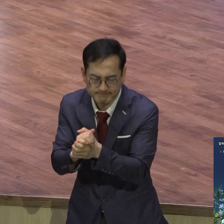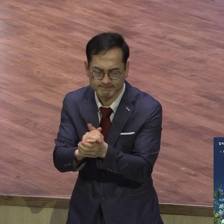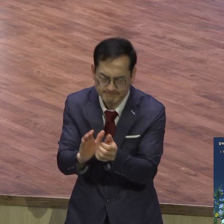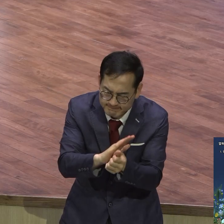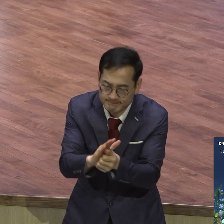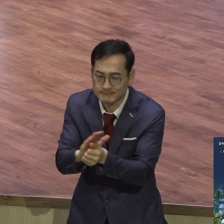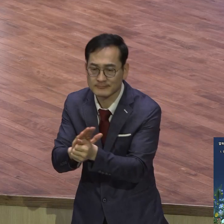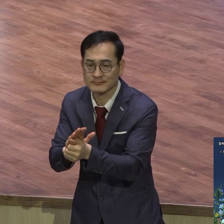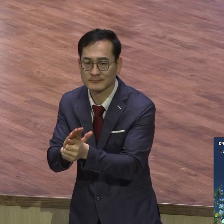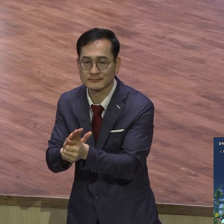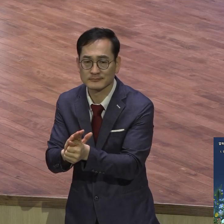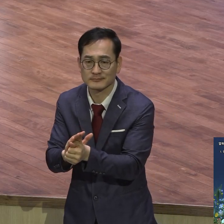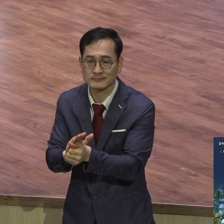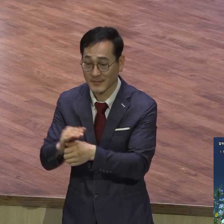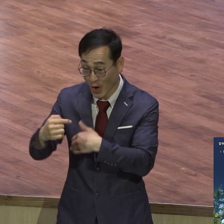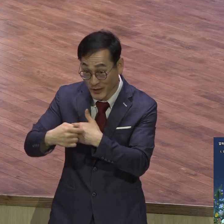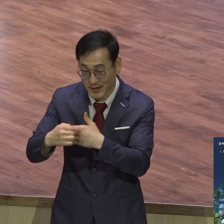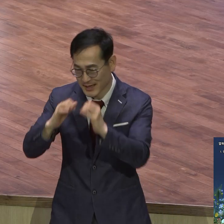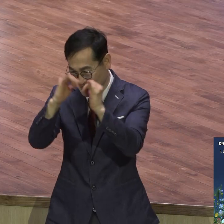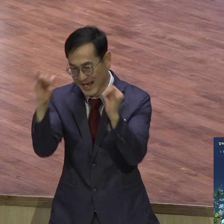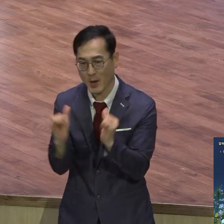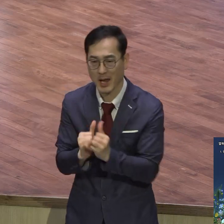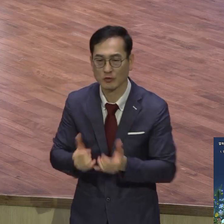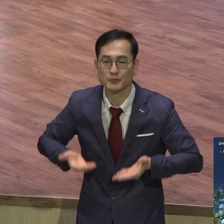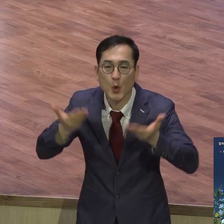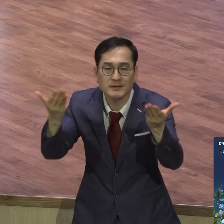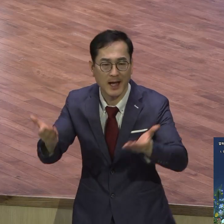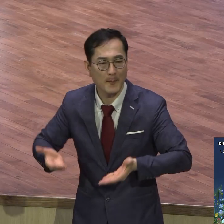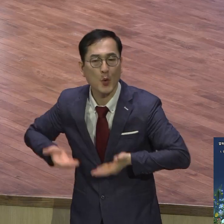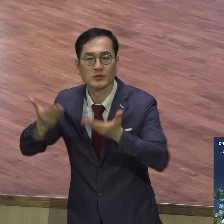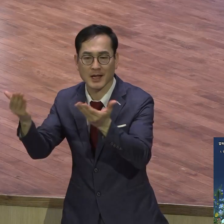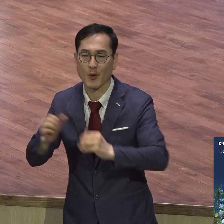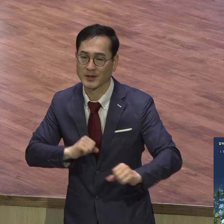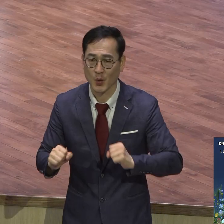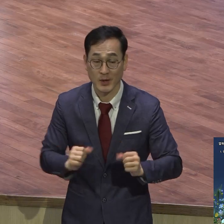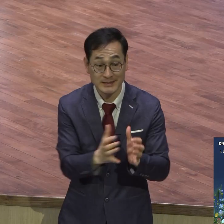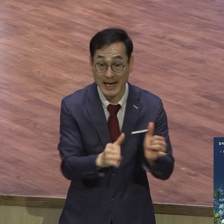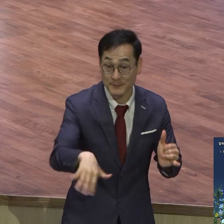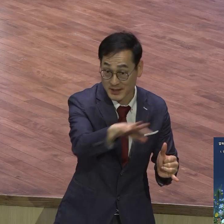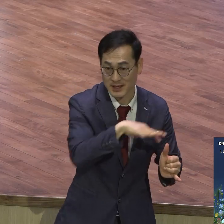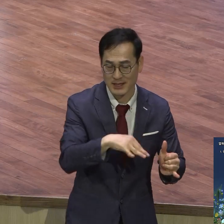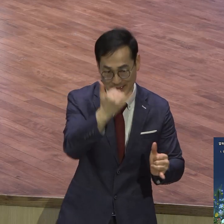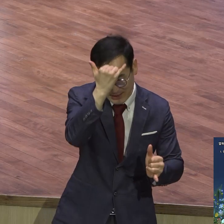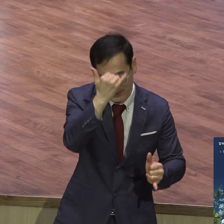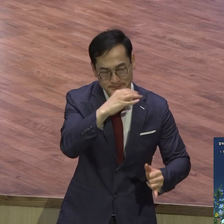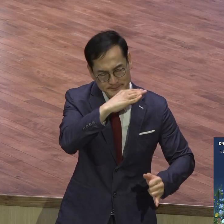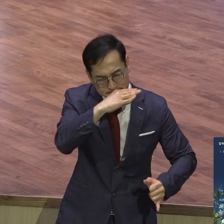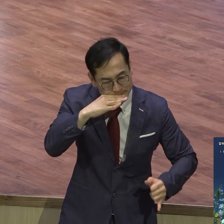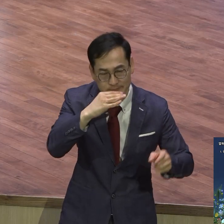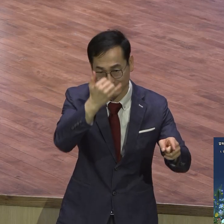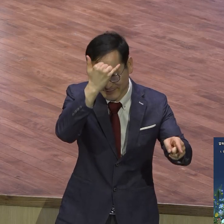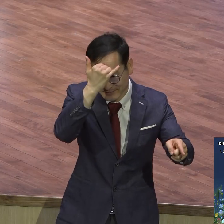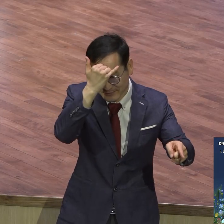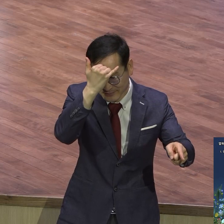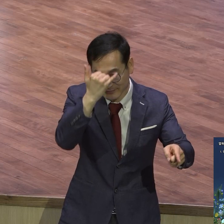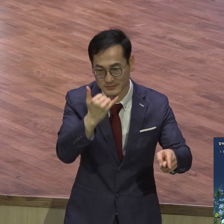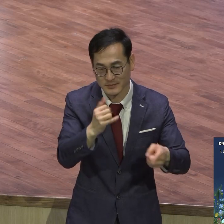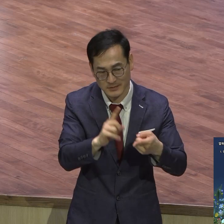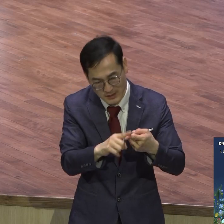도덕적 윤리적 이런 인간적으로 좋아하는 이걸 계속해서 말합니다.